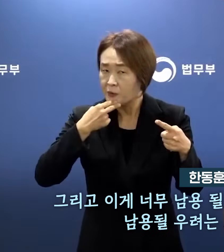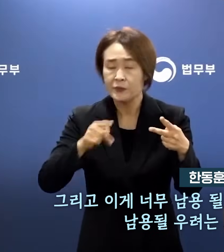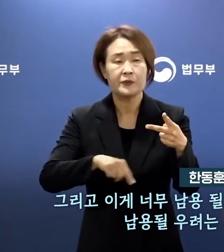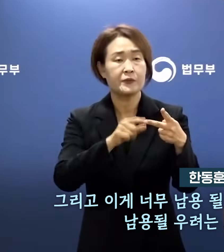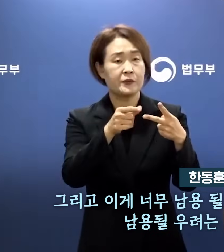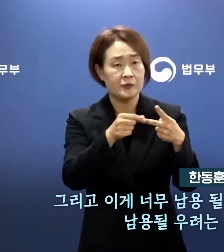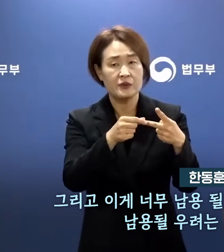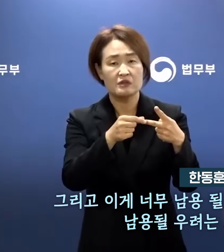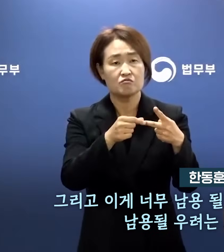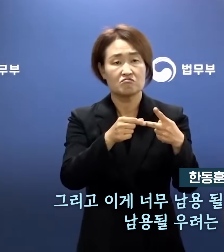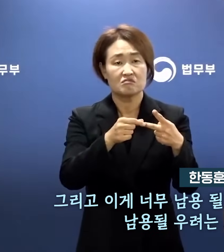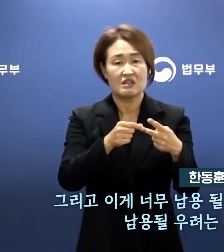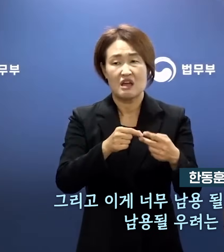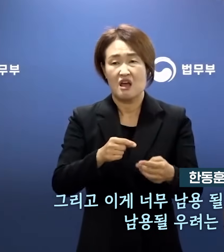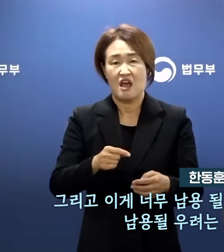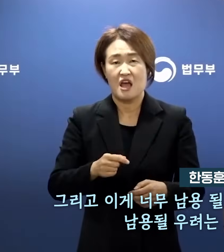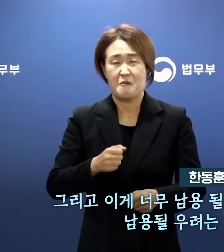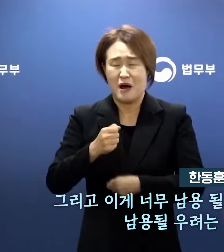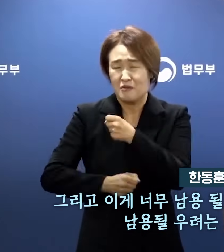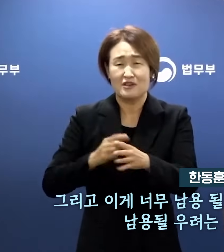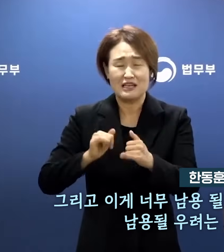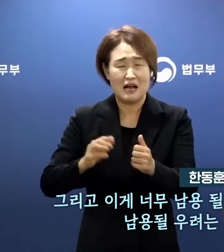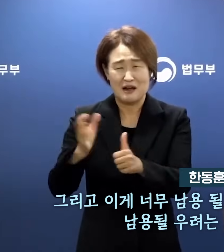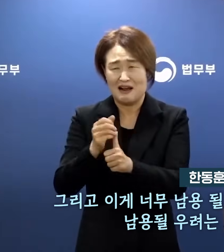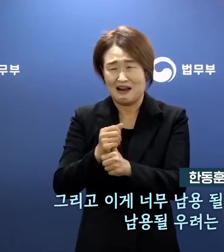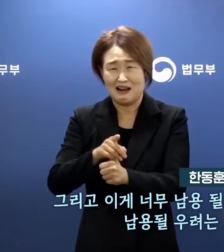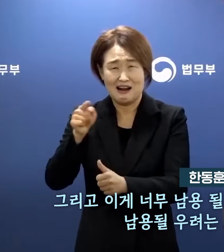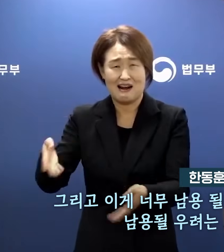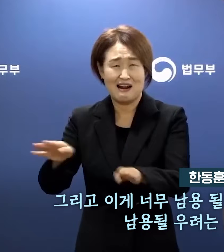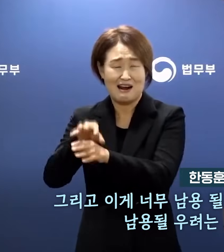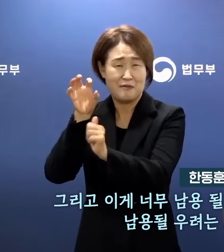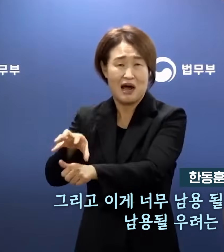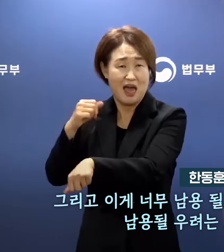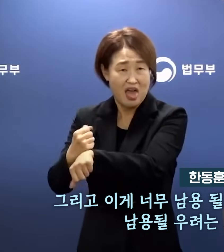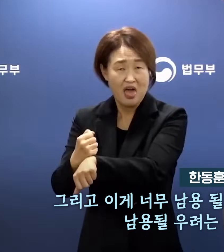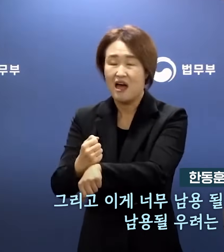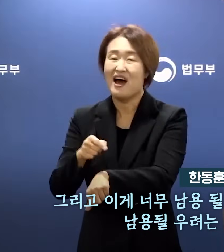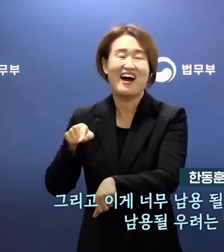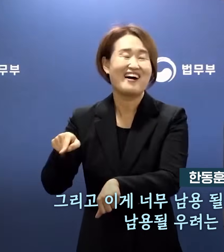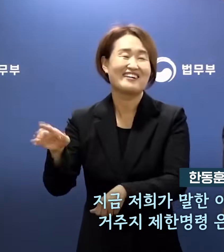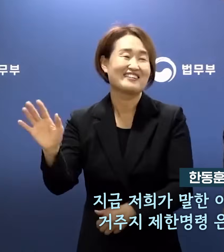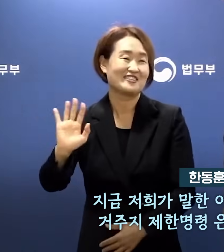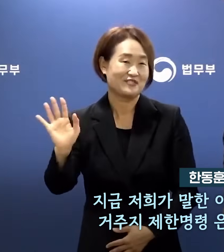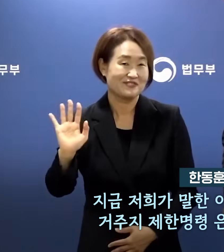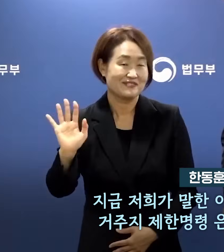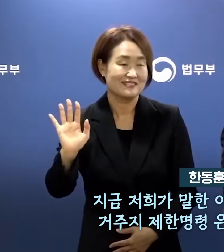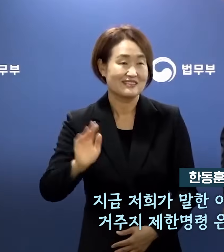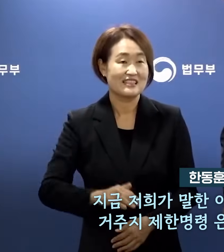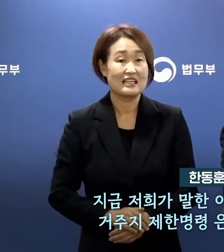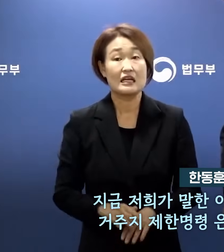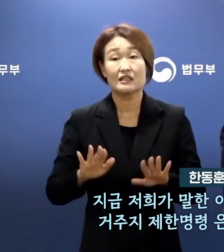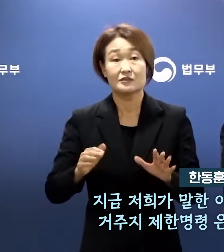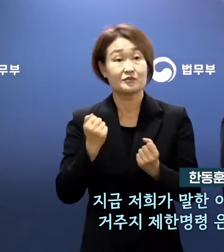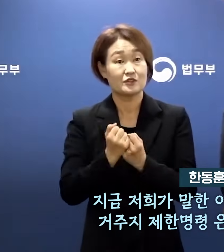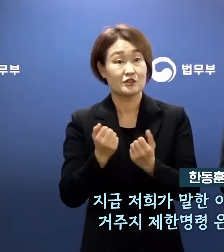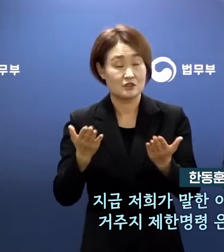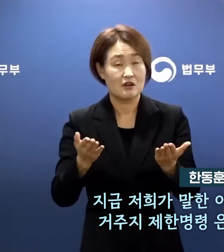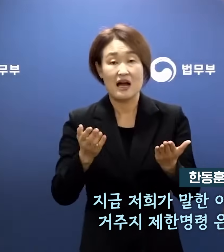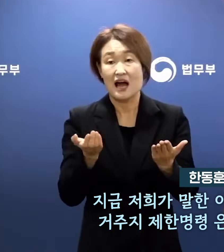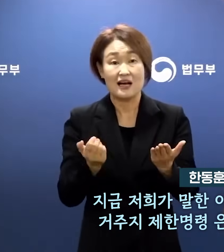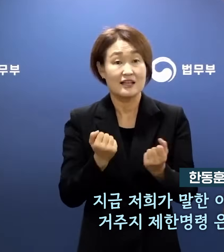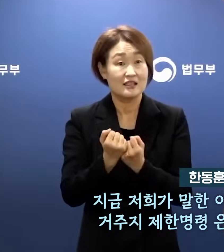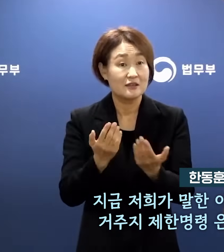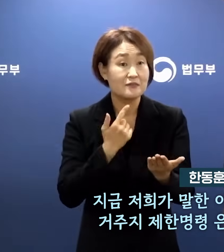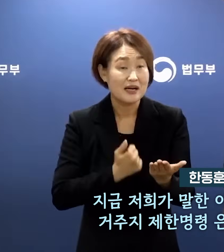이게 너무 남용될 수도 있는 것 아니냐의 문제인데요. 남용될 우려는 크지 않다고 봅니다. 지금 저희가 말한 이 요건, 아까